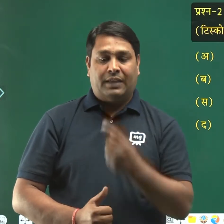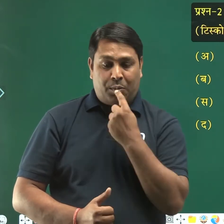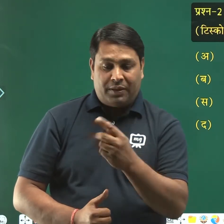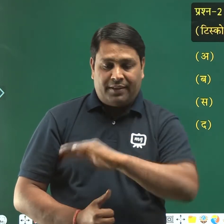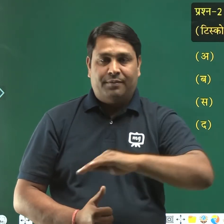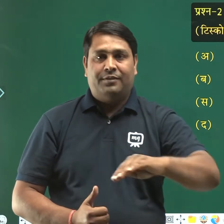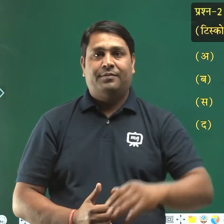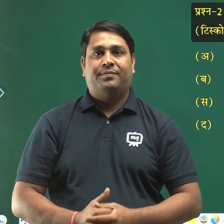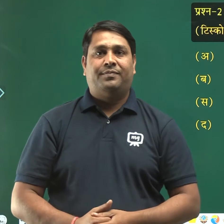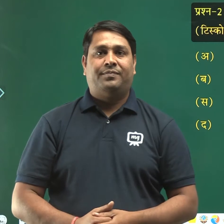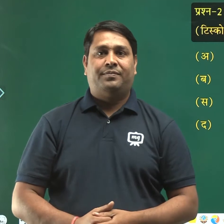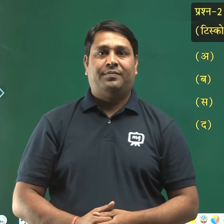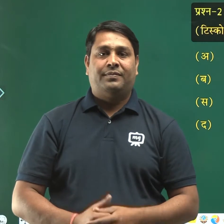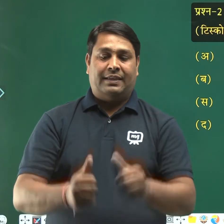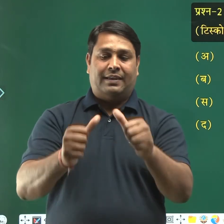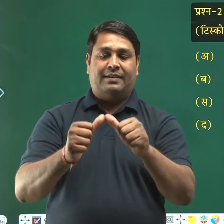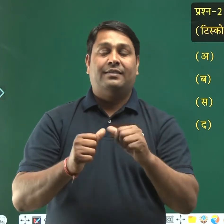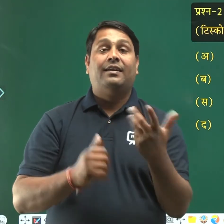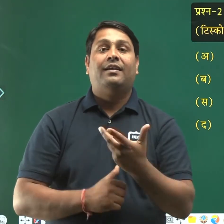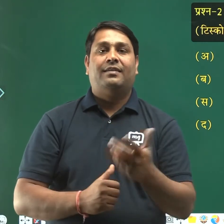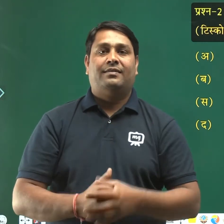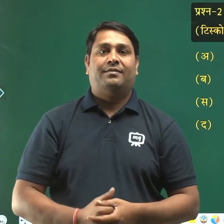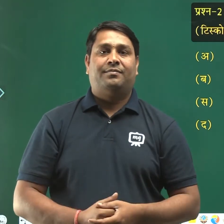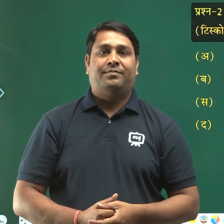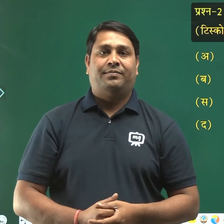बताओ बच्चों, क्या उत्तर आएगा?